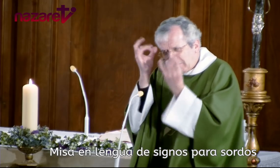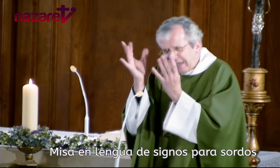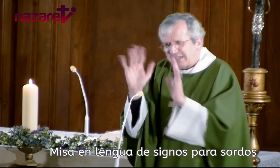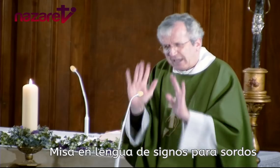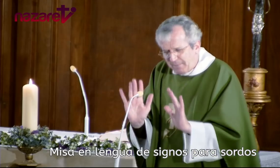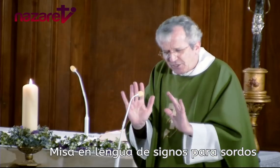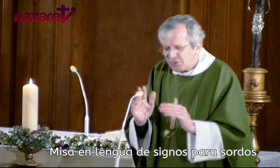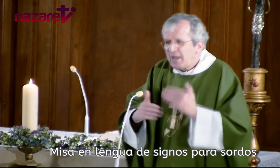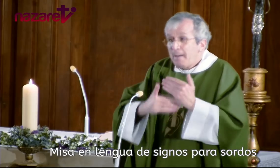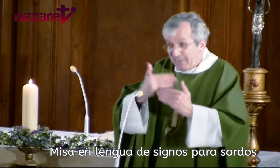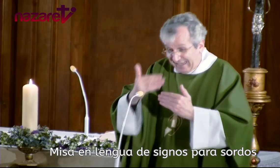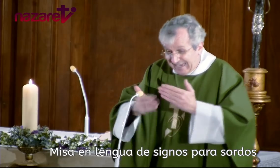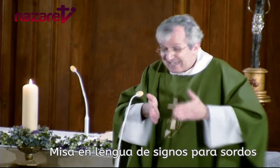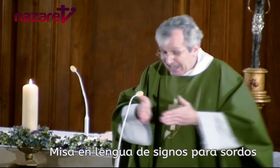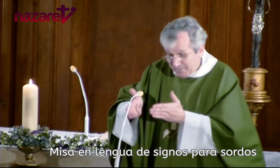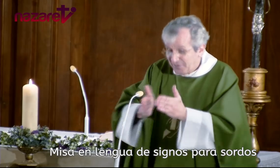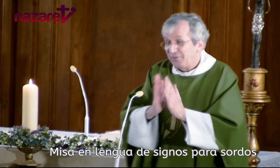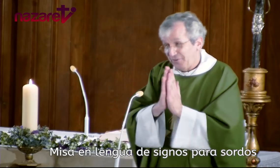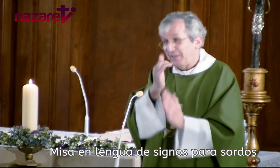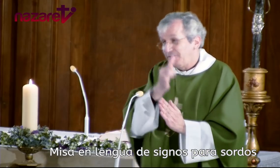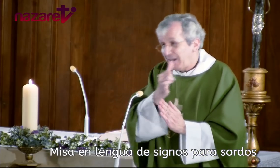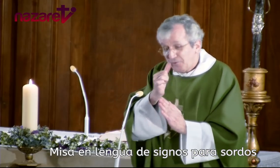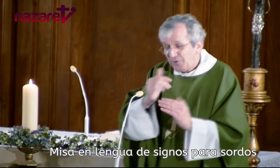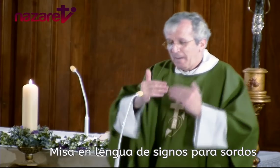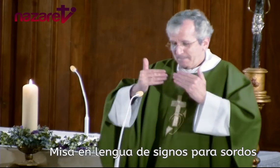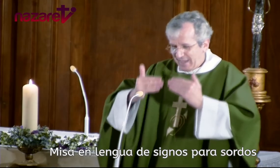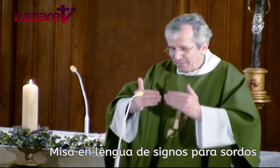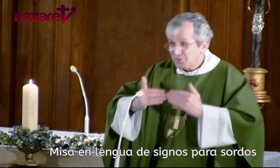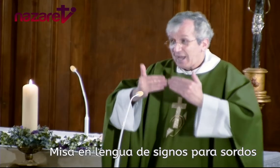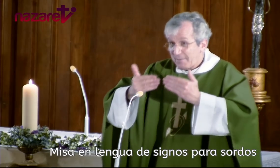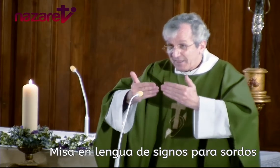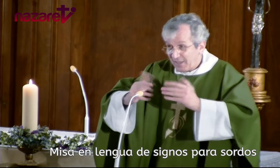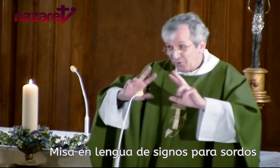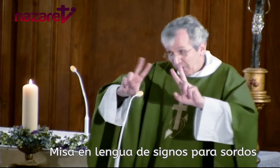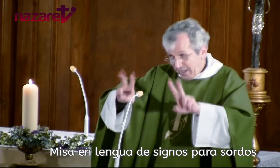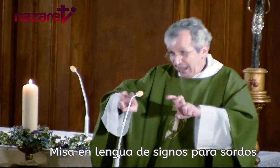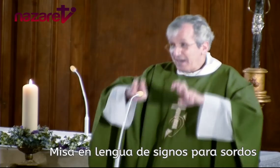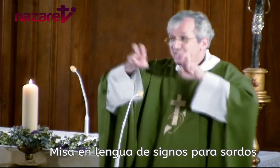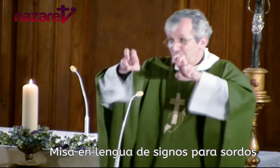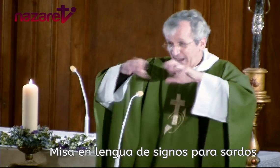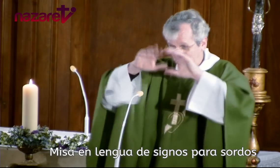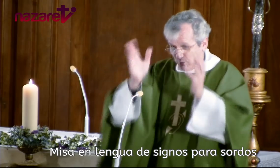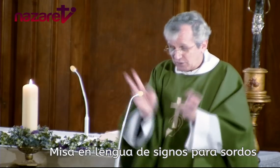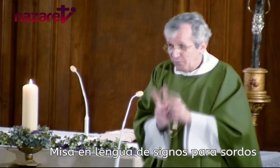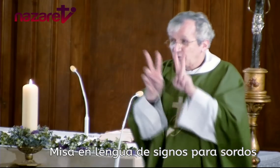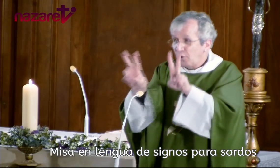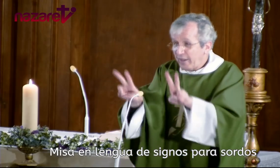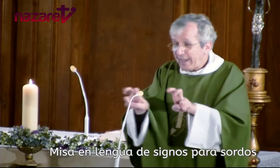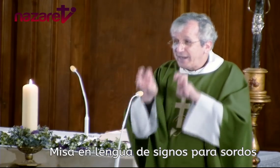tonterías, de caprichos, para que en ese camino de oración y ayuno vayamos avanzando en renovar nuestro mundo, en